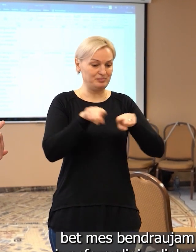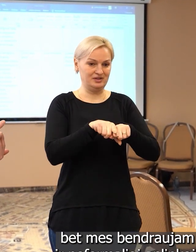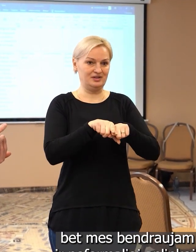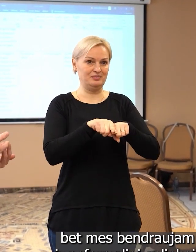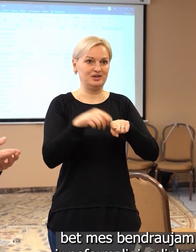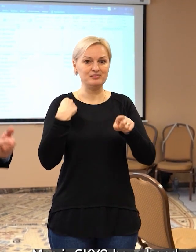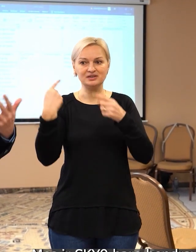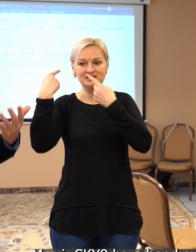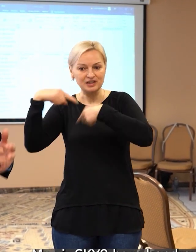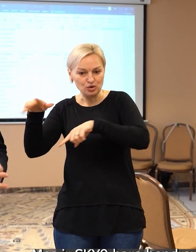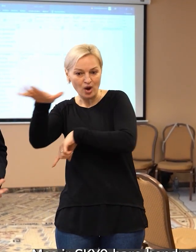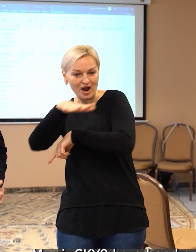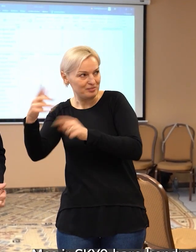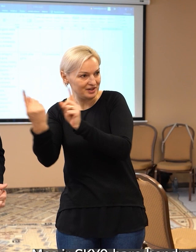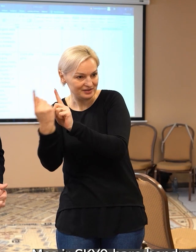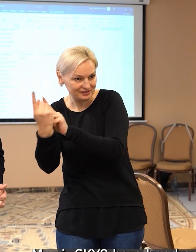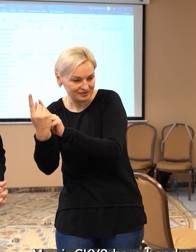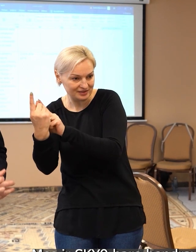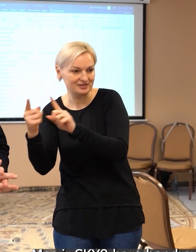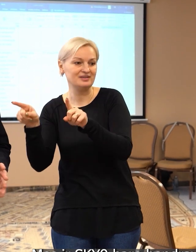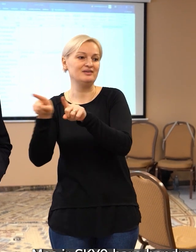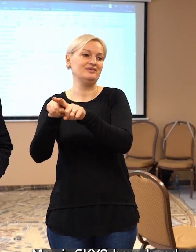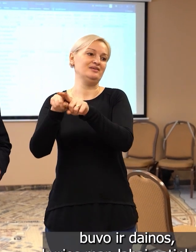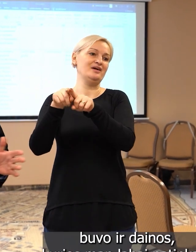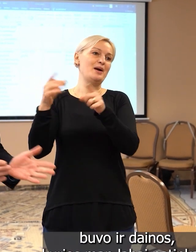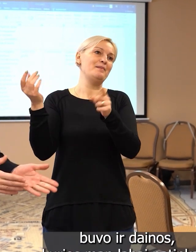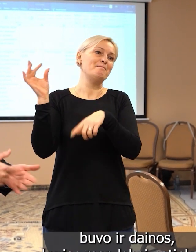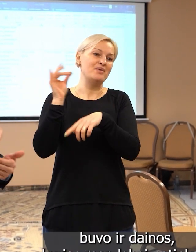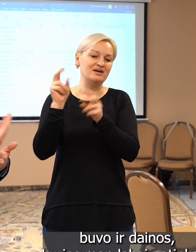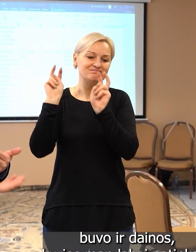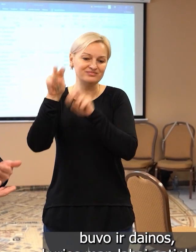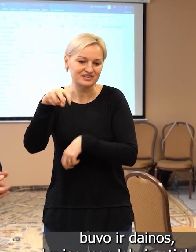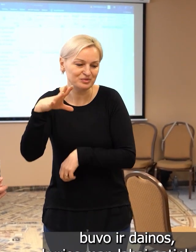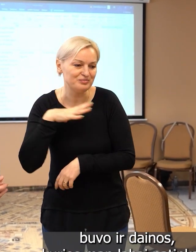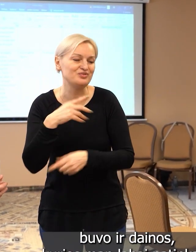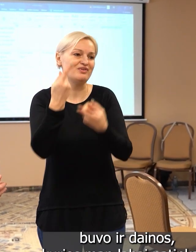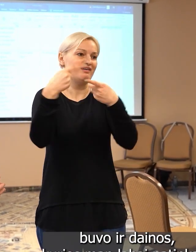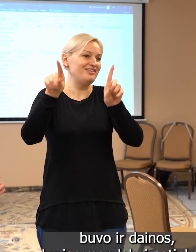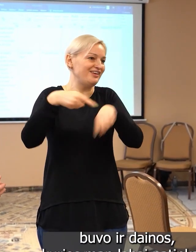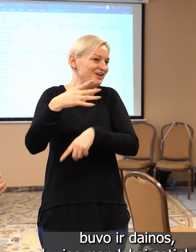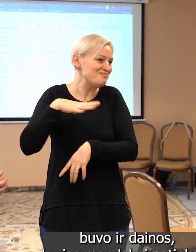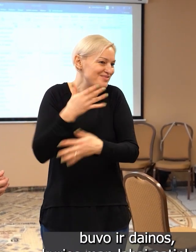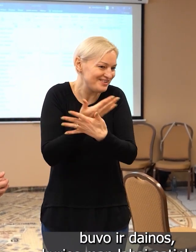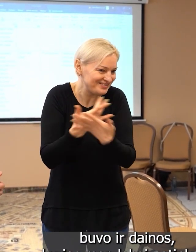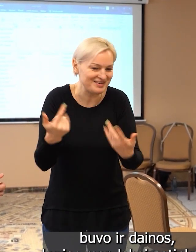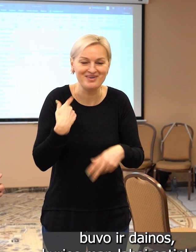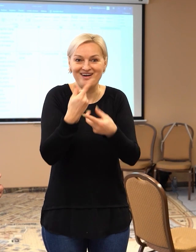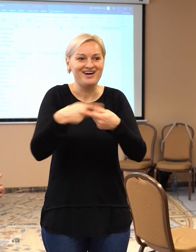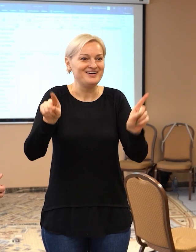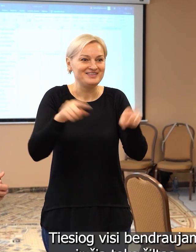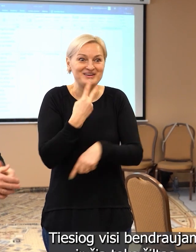neformulioje aplinkoje, mes jau gerai Sky 9 plane bendravom, tai yra buvo ir dainos, kuris labai labai